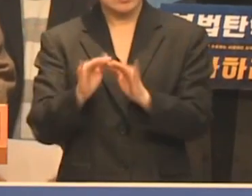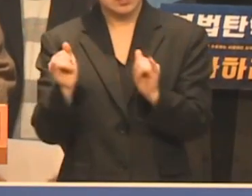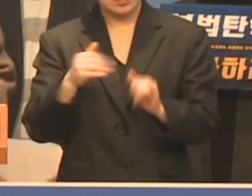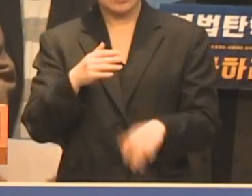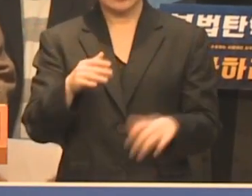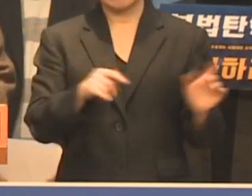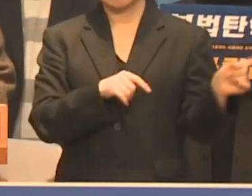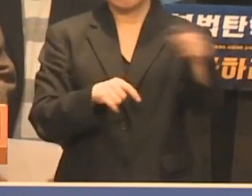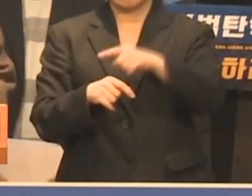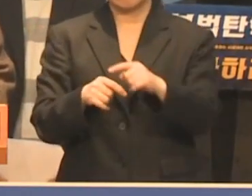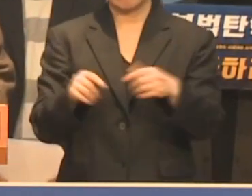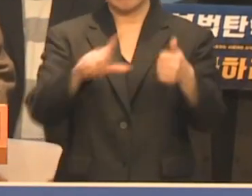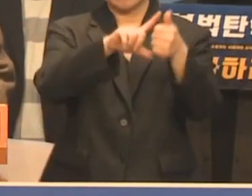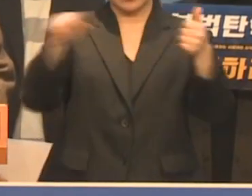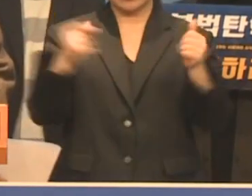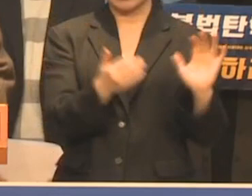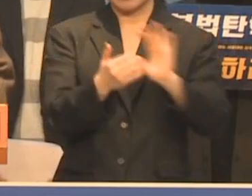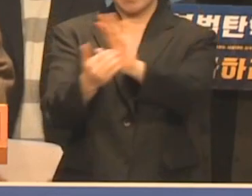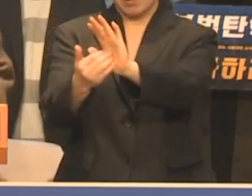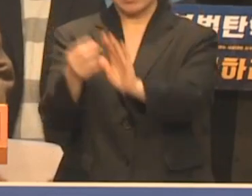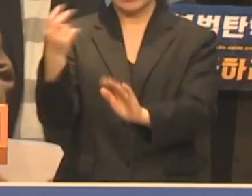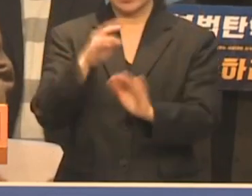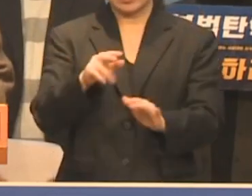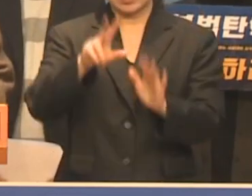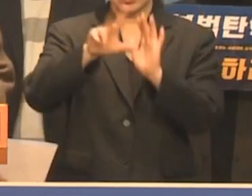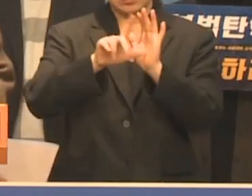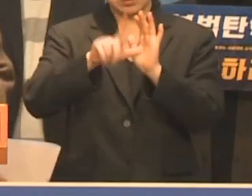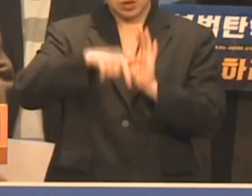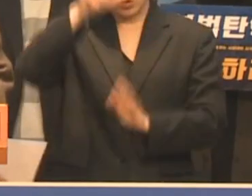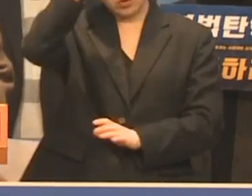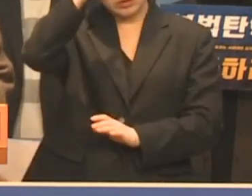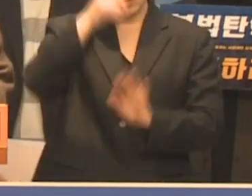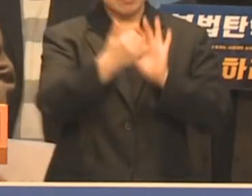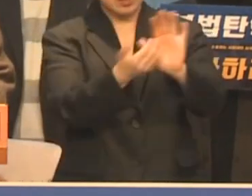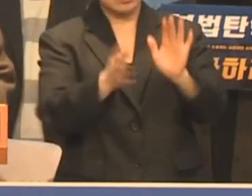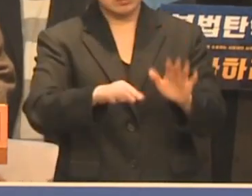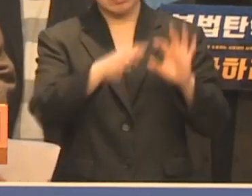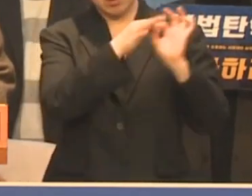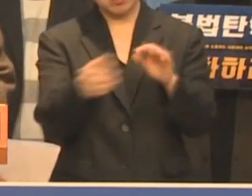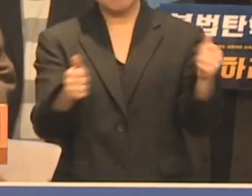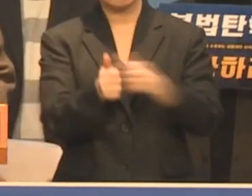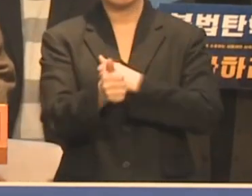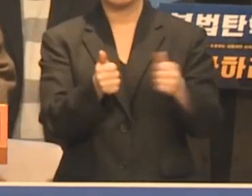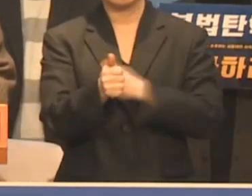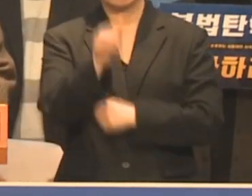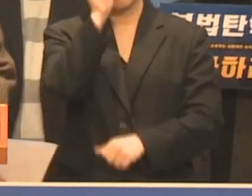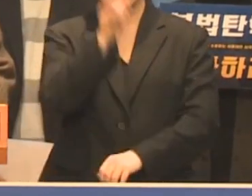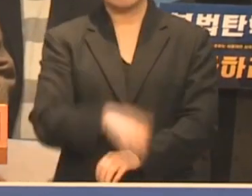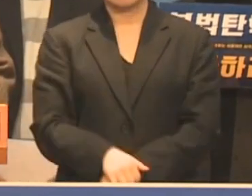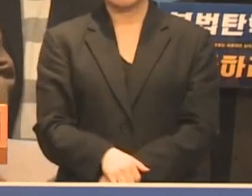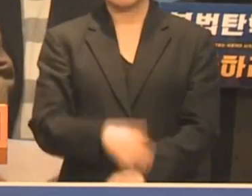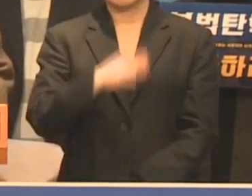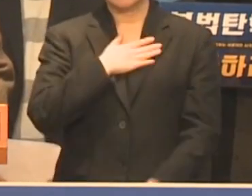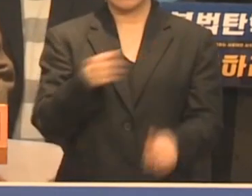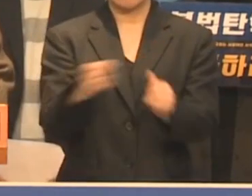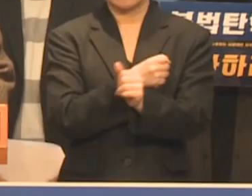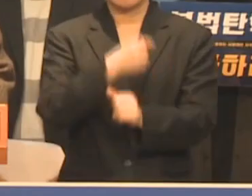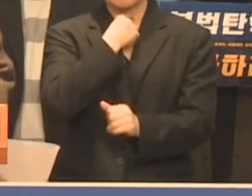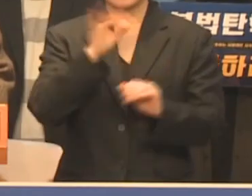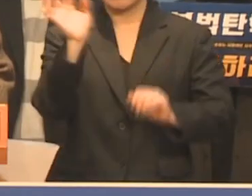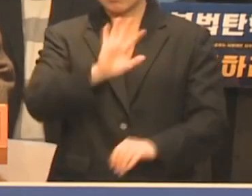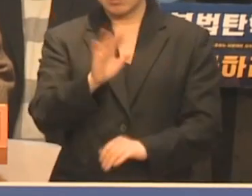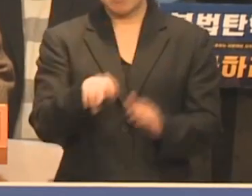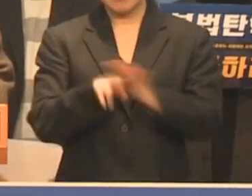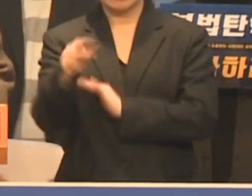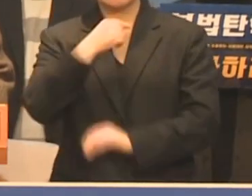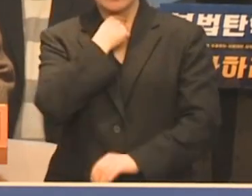앞을 자신들의 현수막으로 가로막고 그 과정에서 경찰이 제지에도 불구하고 지속적인 폭력 행위를 멈추지 않았습니다. 저희는 폭력을 원하지 않았습니다.